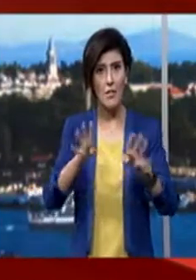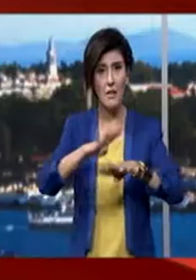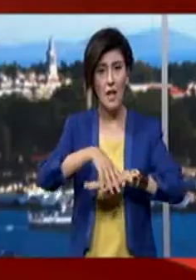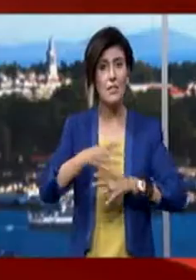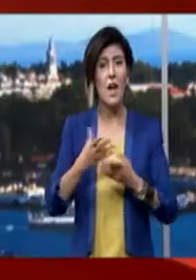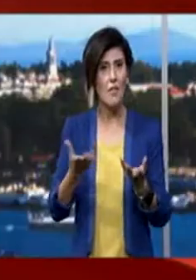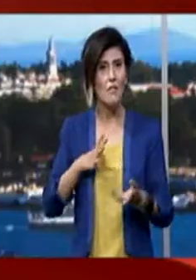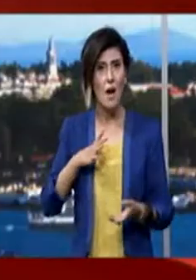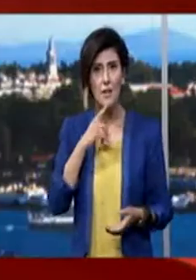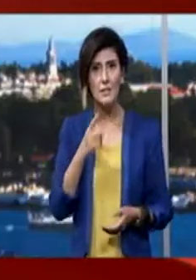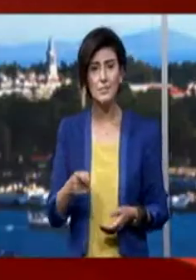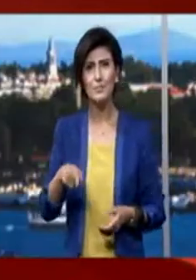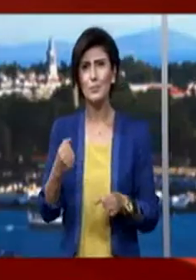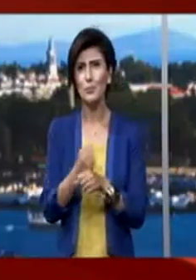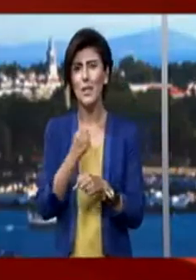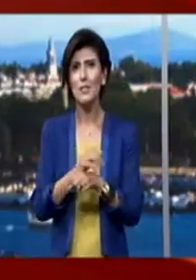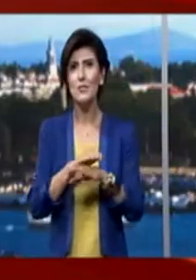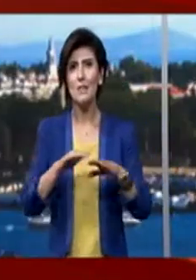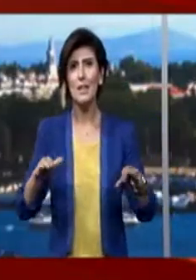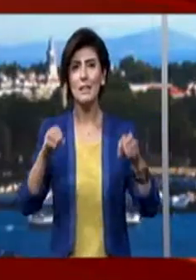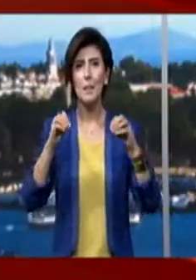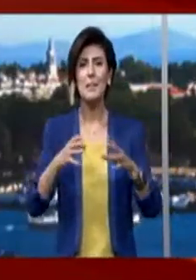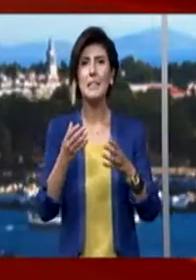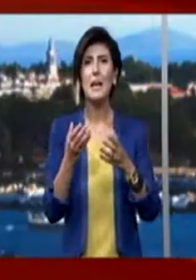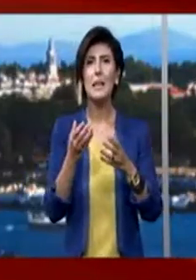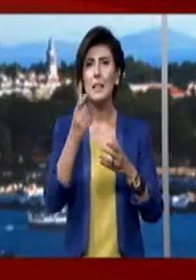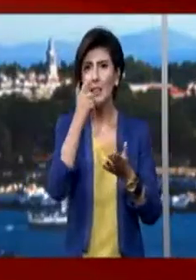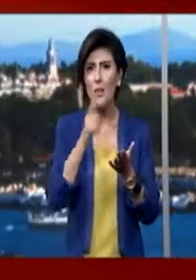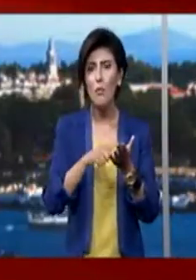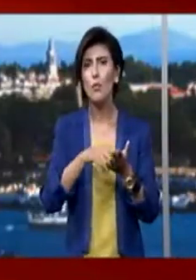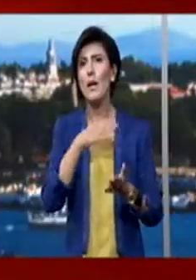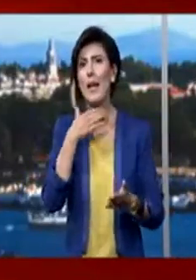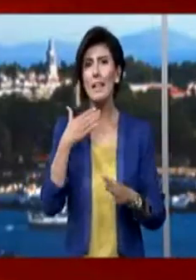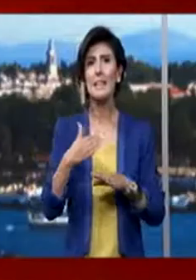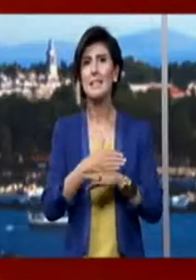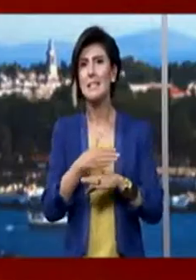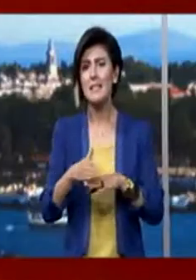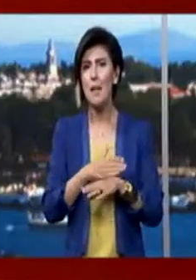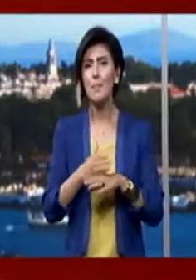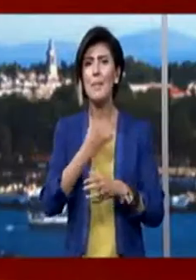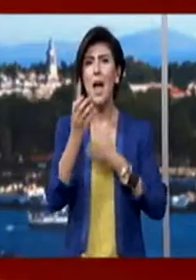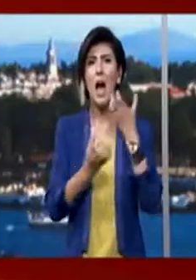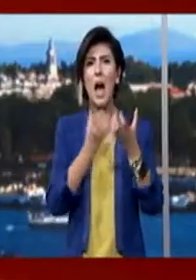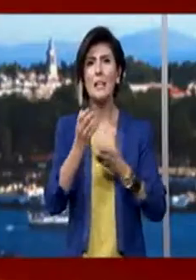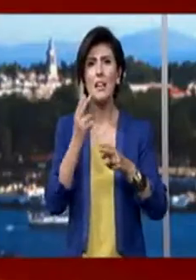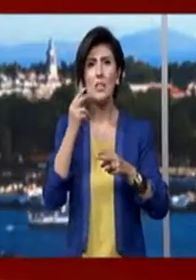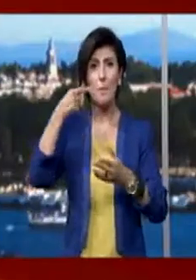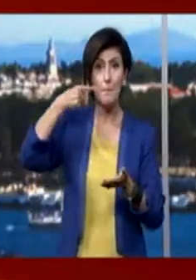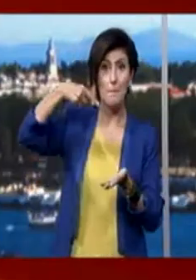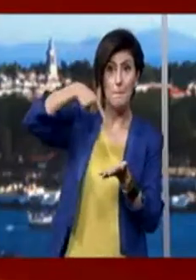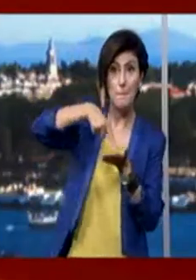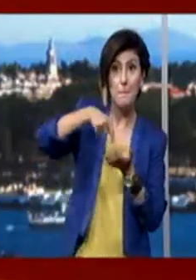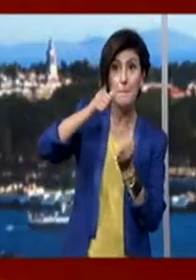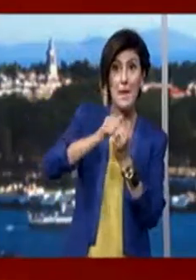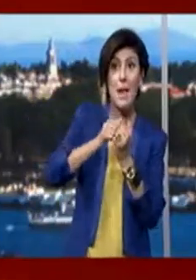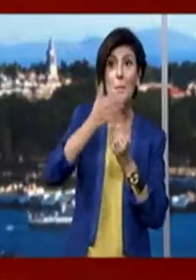ideal. Bu taş üzerine pişen tavuklar, etler, sebzeler ateşle direkt temas etmediği için hem